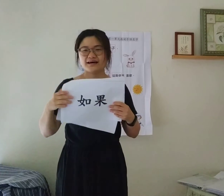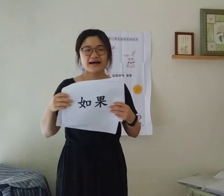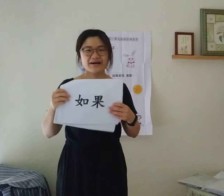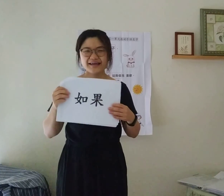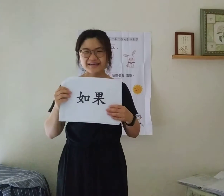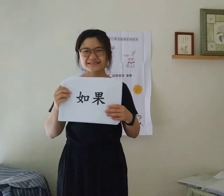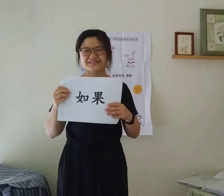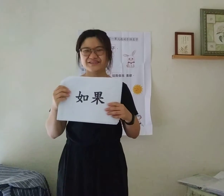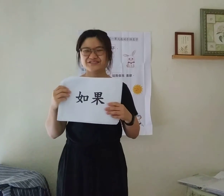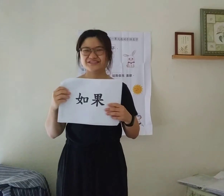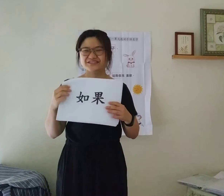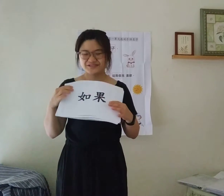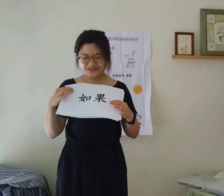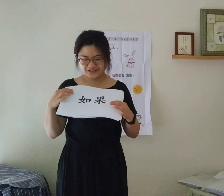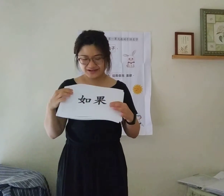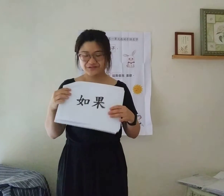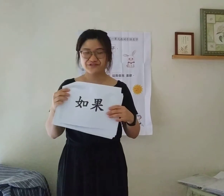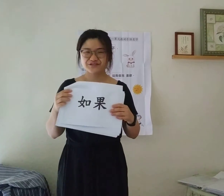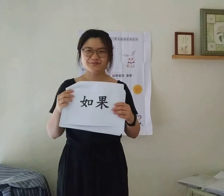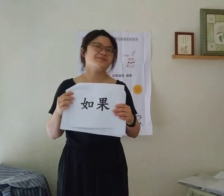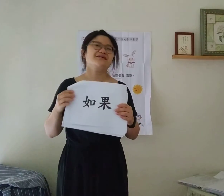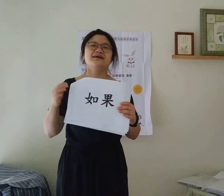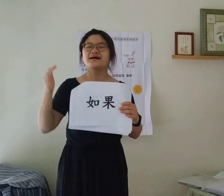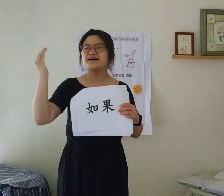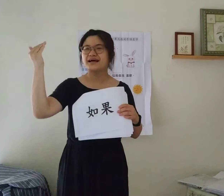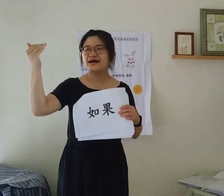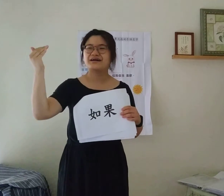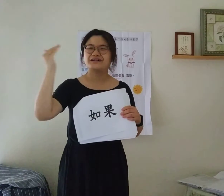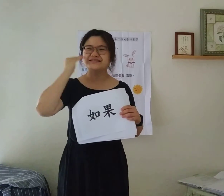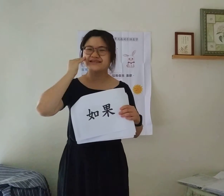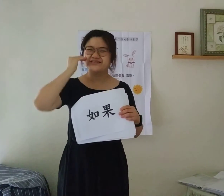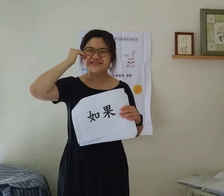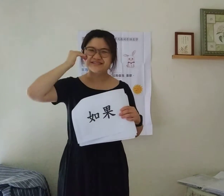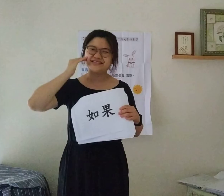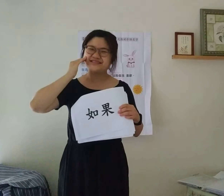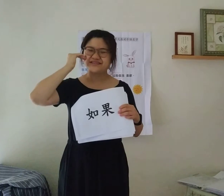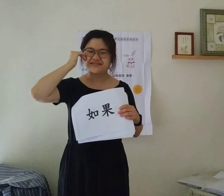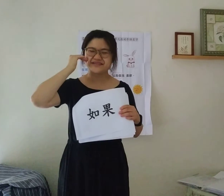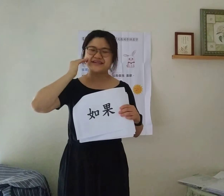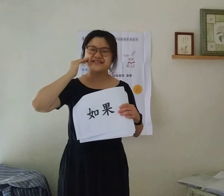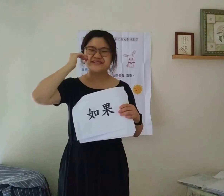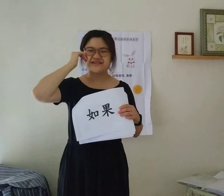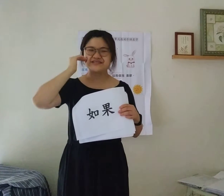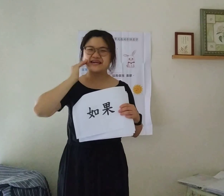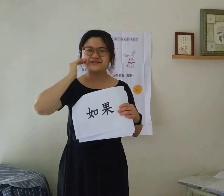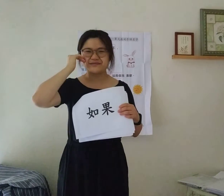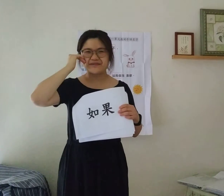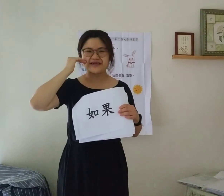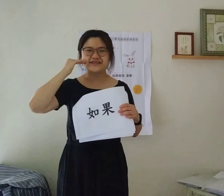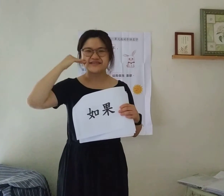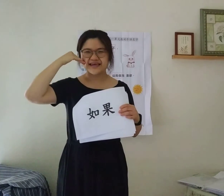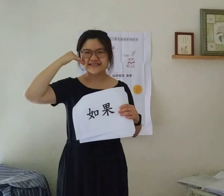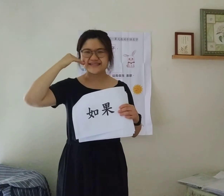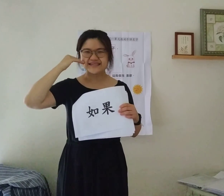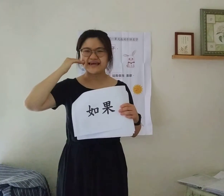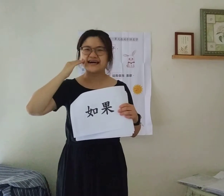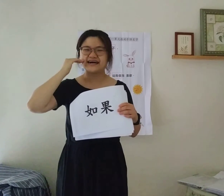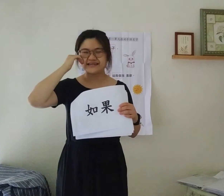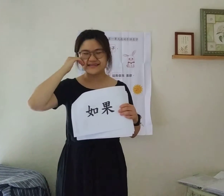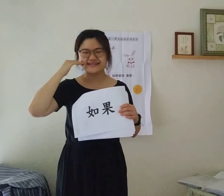好， A 组同学举手了，如果怎么比，很好，手语就酒在嘴巴动两下，这